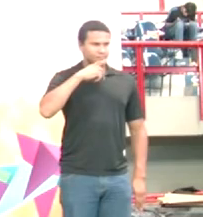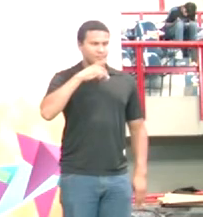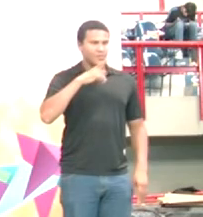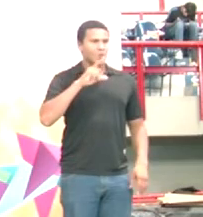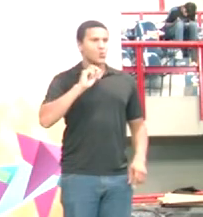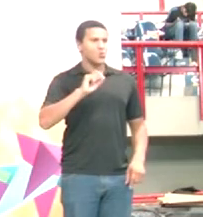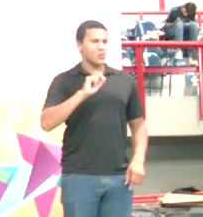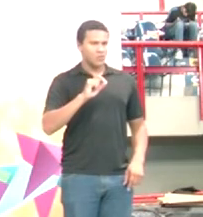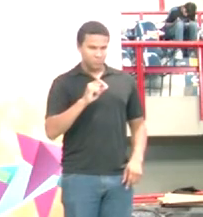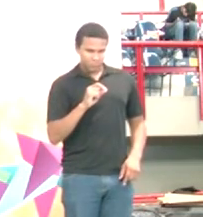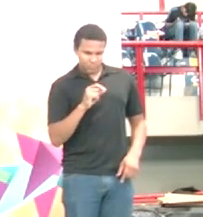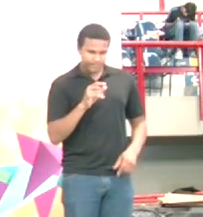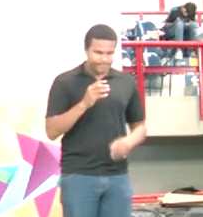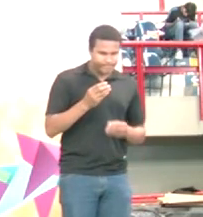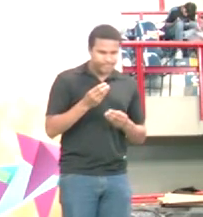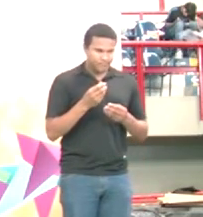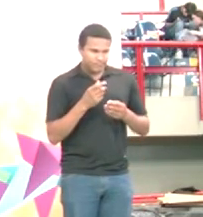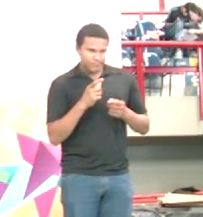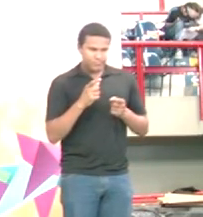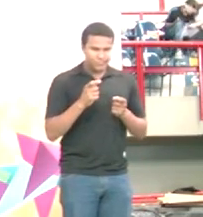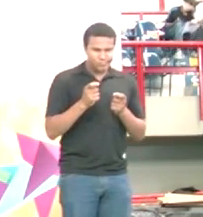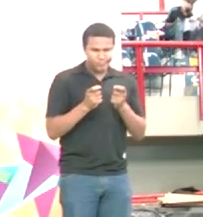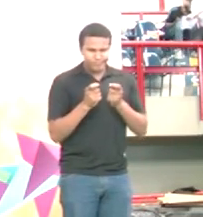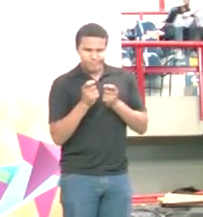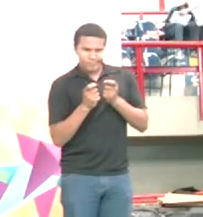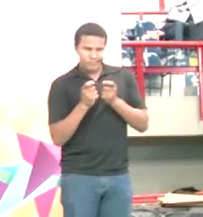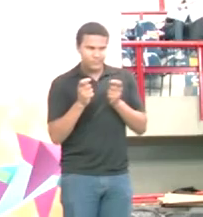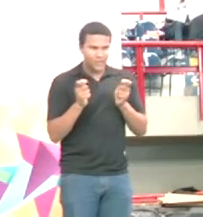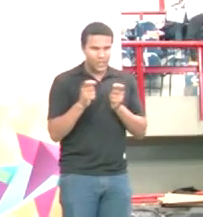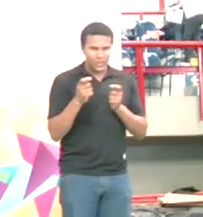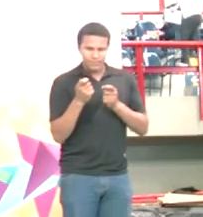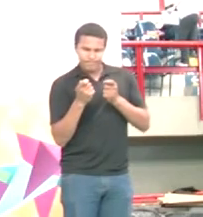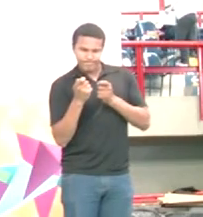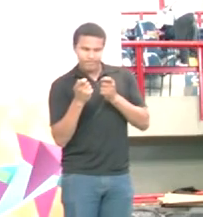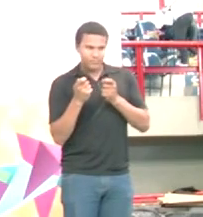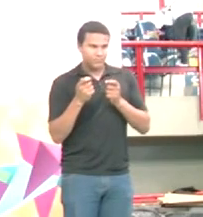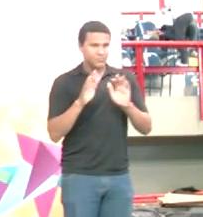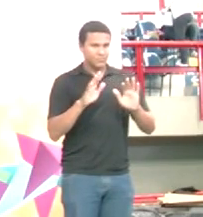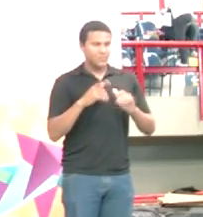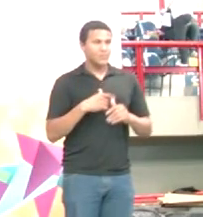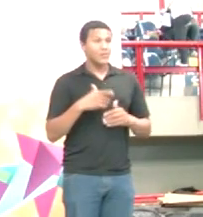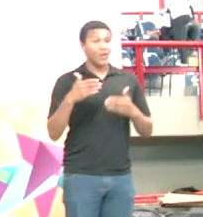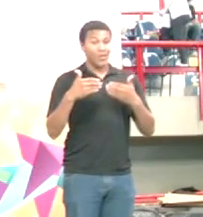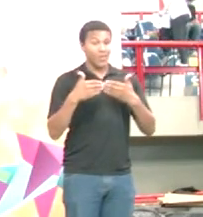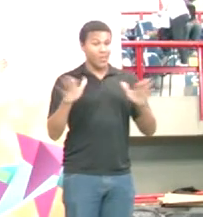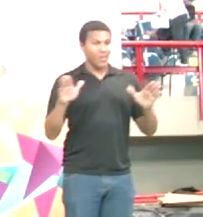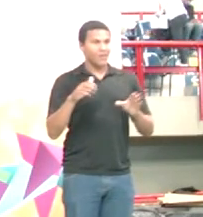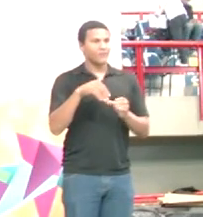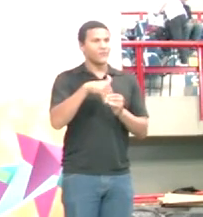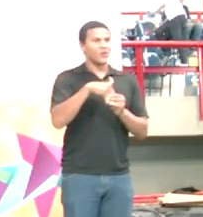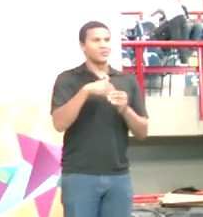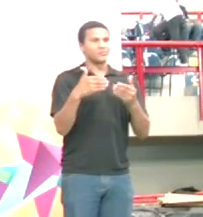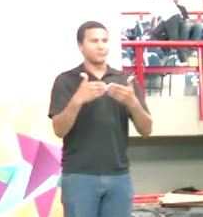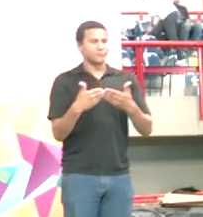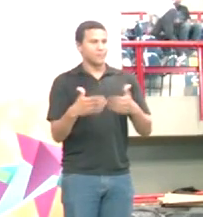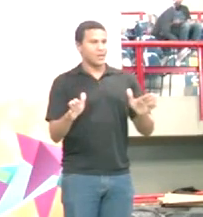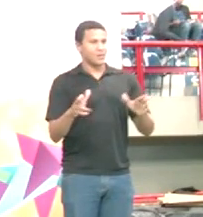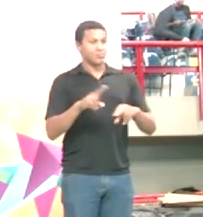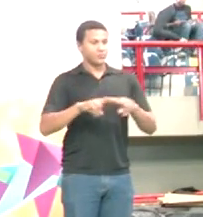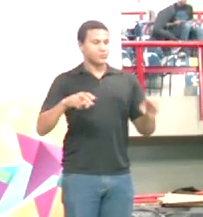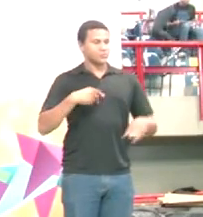dava-se sempre um jeitinho. O voto era aberto. Então todo mundo via em quem o outro